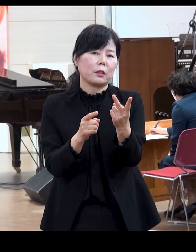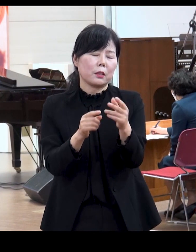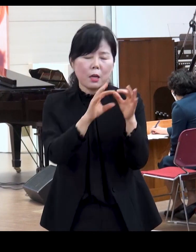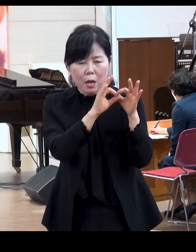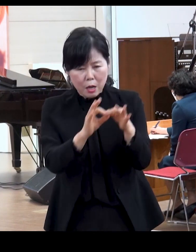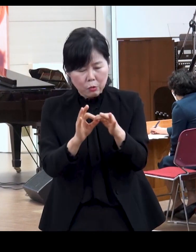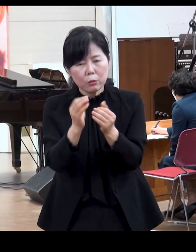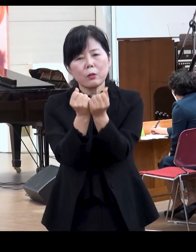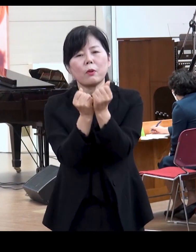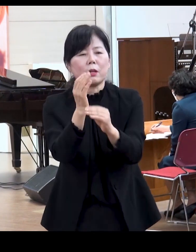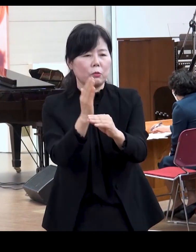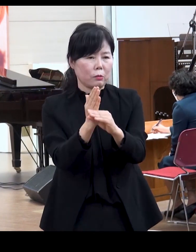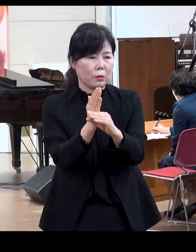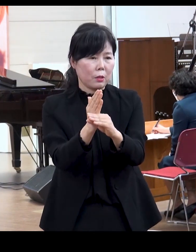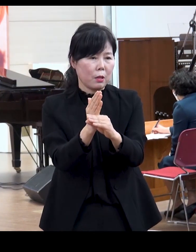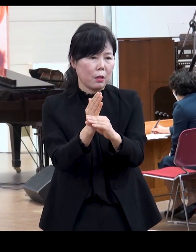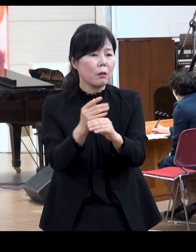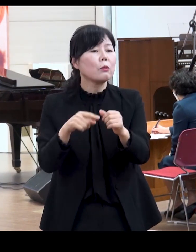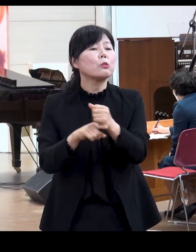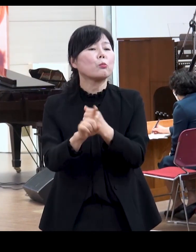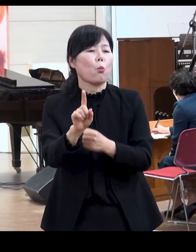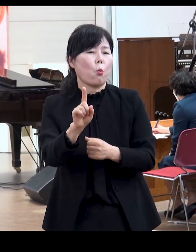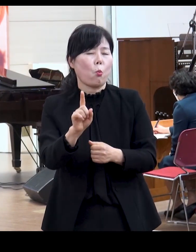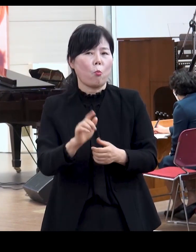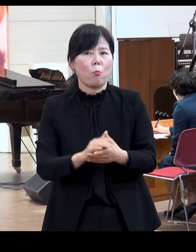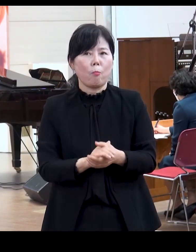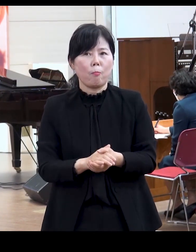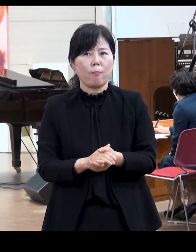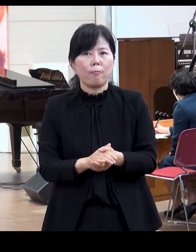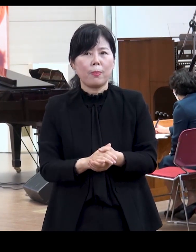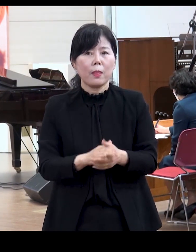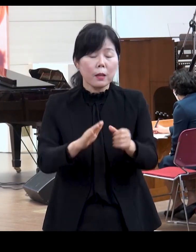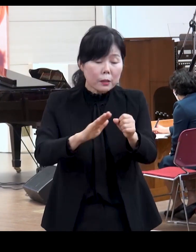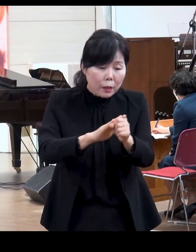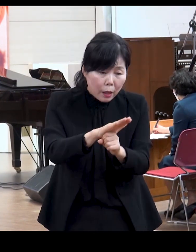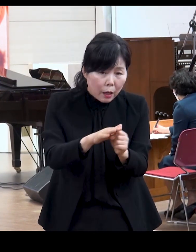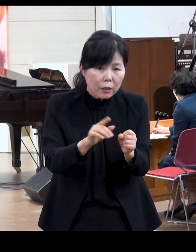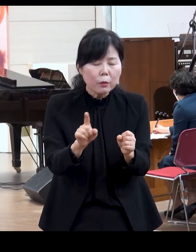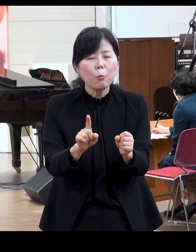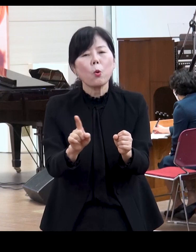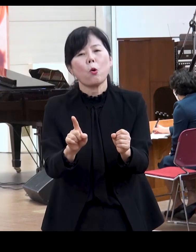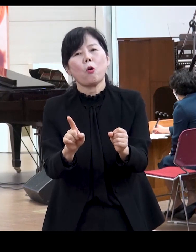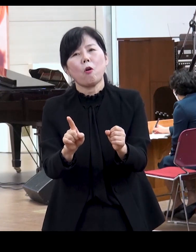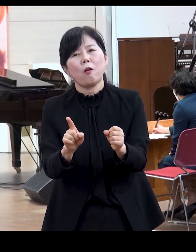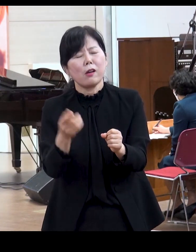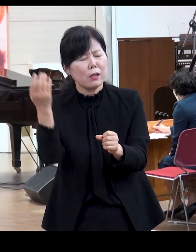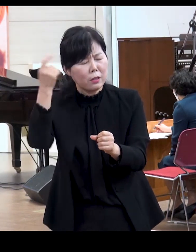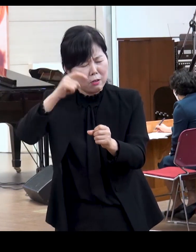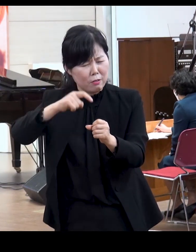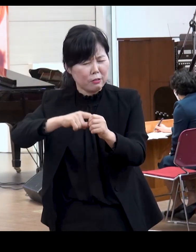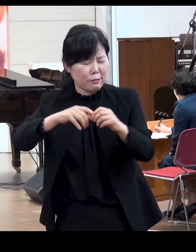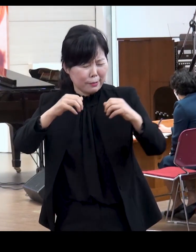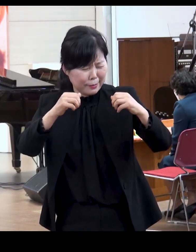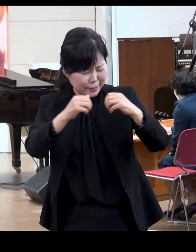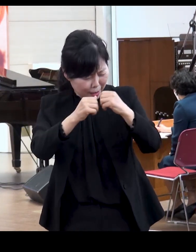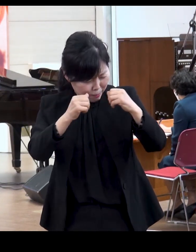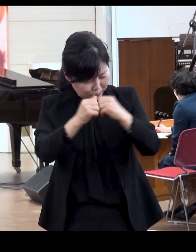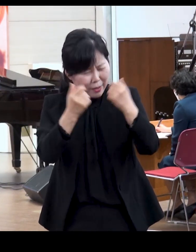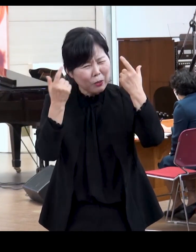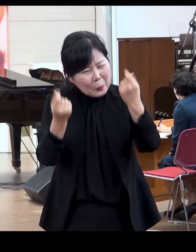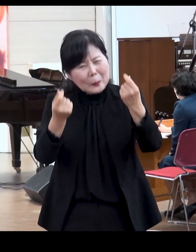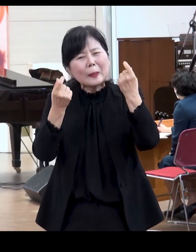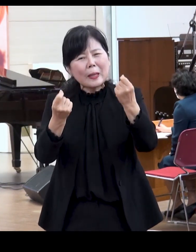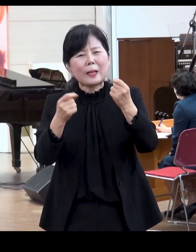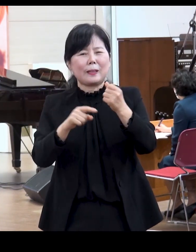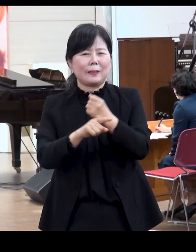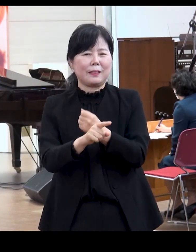얘기냐? 뭘 말하고 있느냐? 그렇습니다. 사랑하는 것은 바로 영적 싸움이다, 그 얘기하고